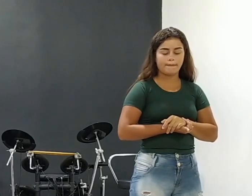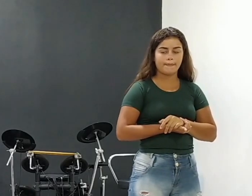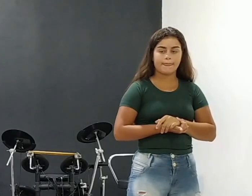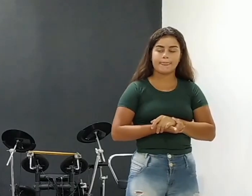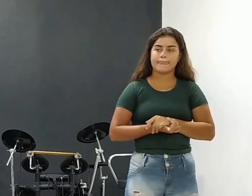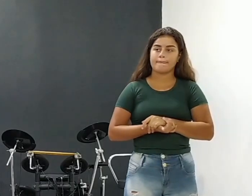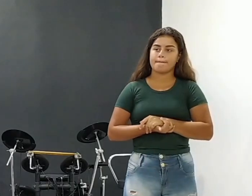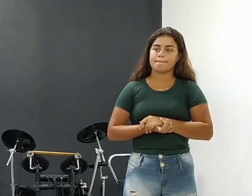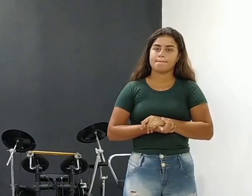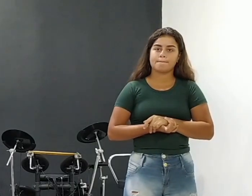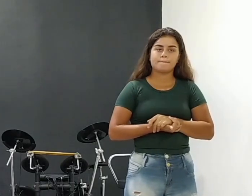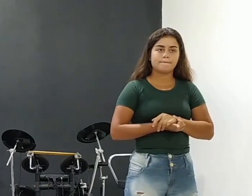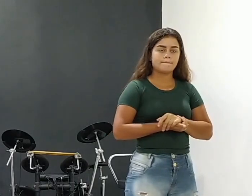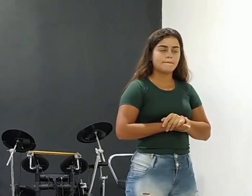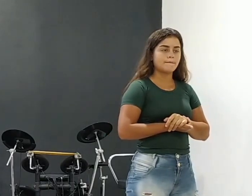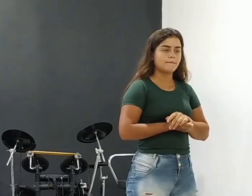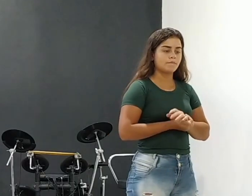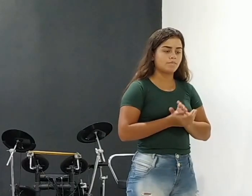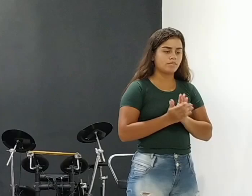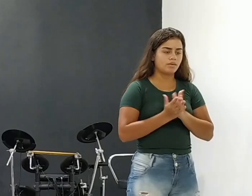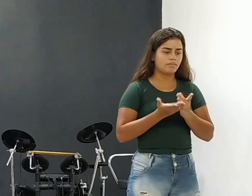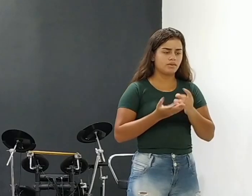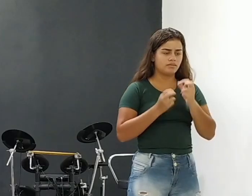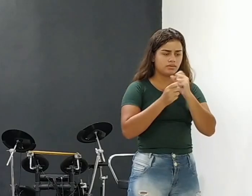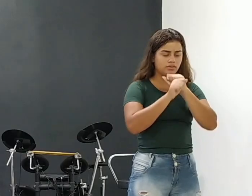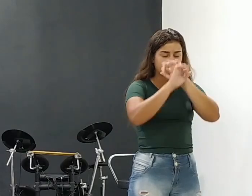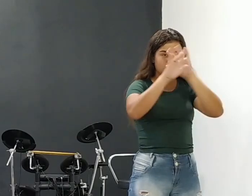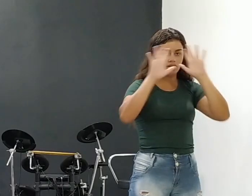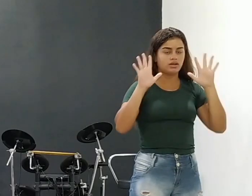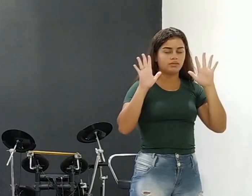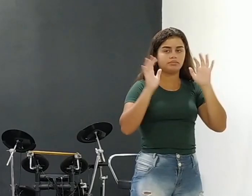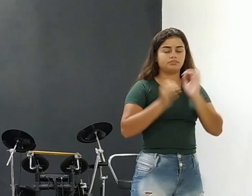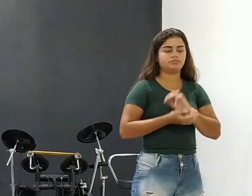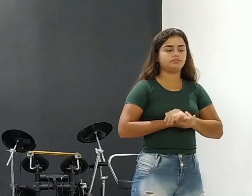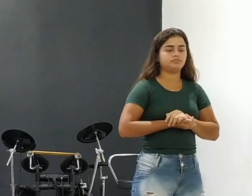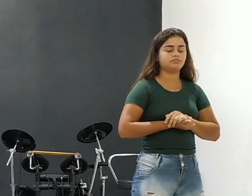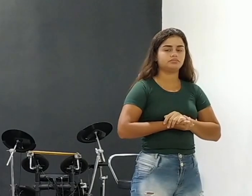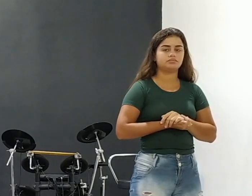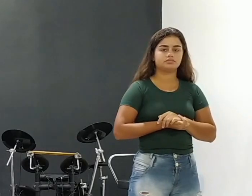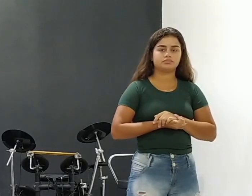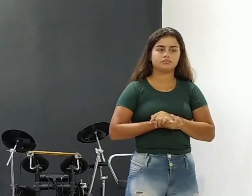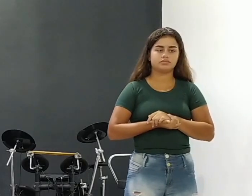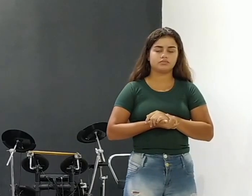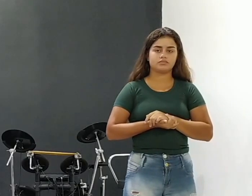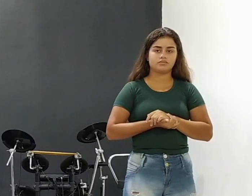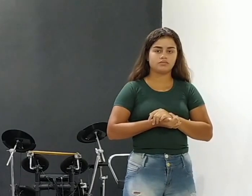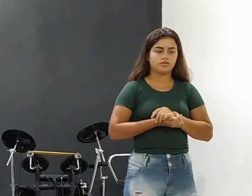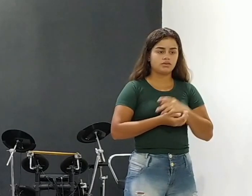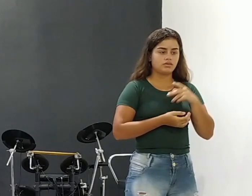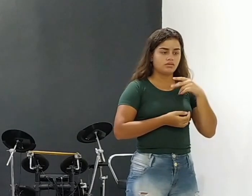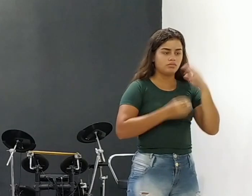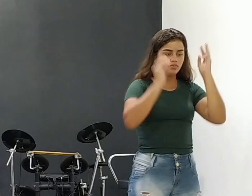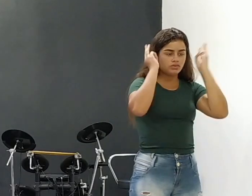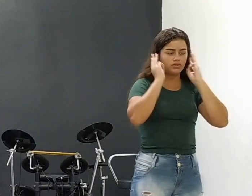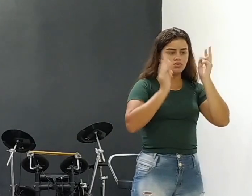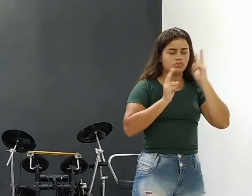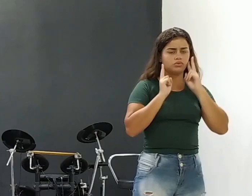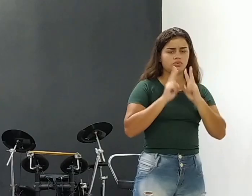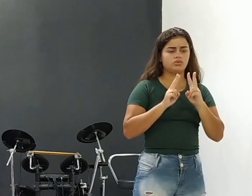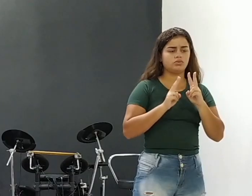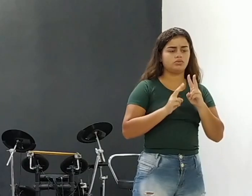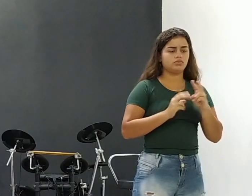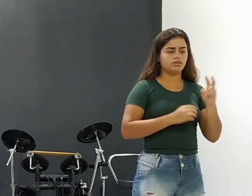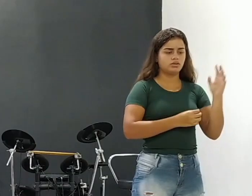A Bíblia é muito clara quando ela diz que Moisés olhou para ver que a sarça